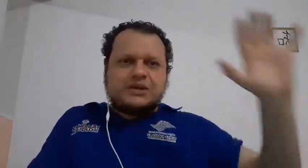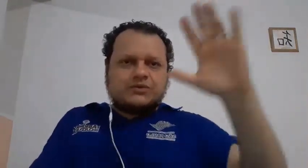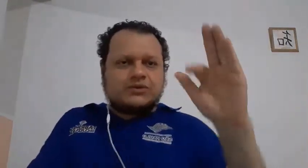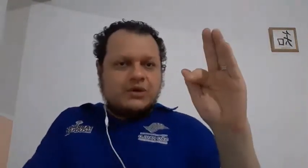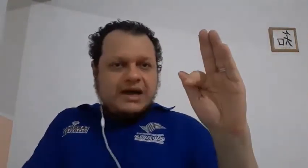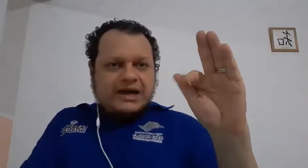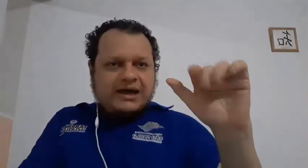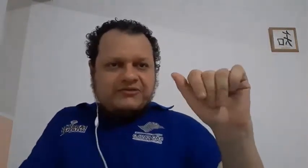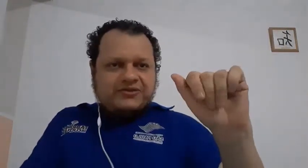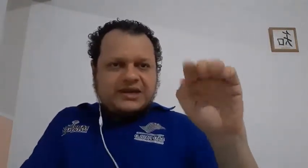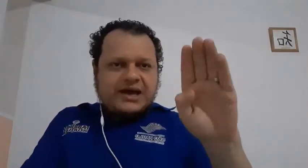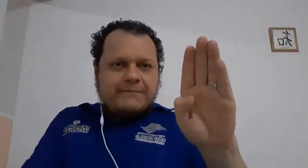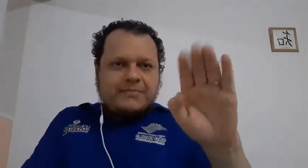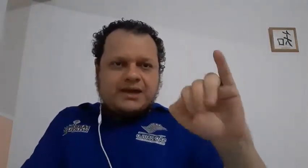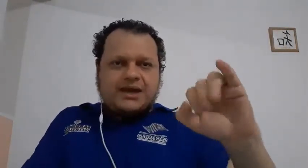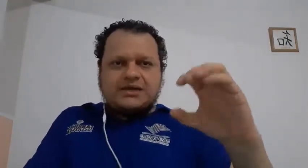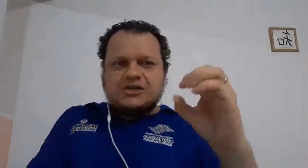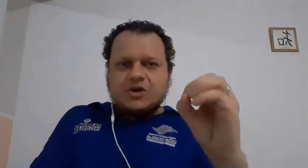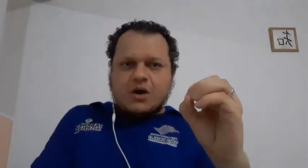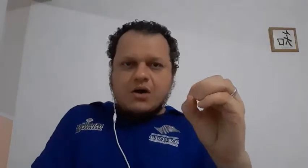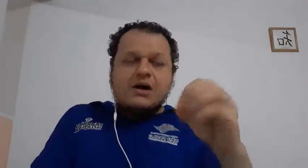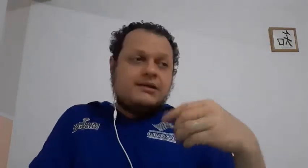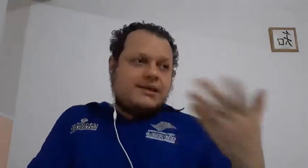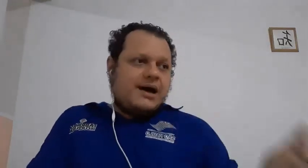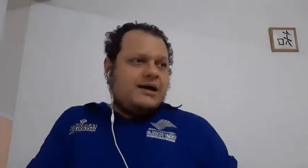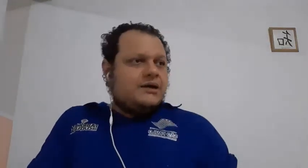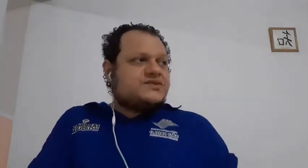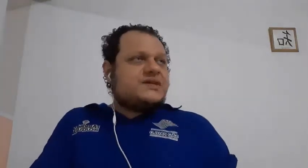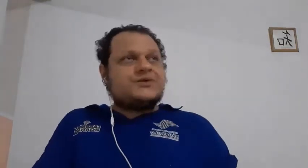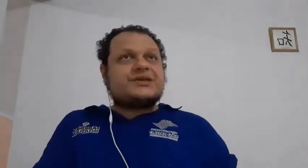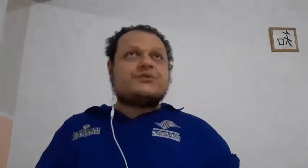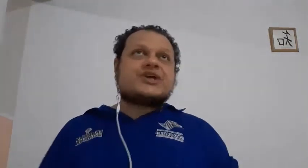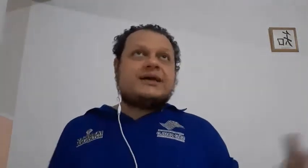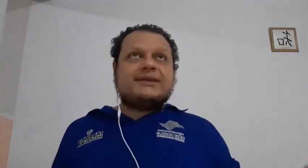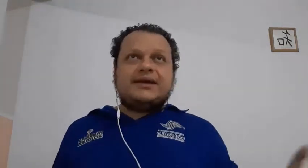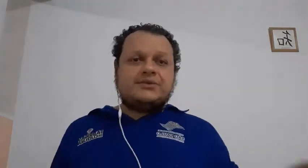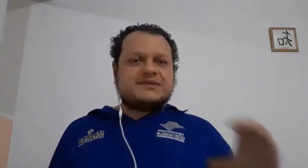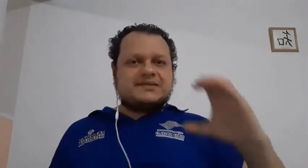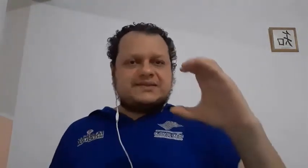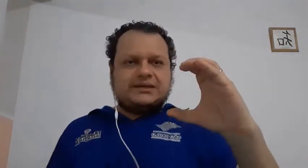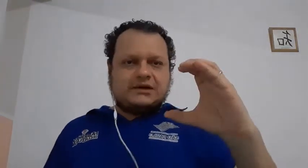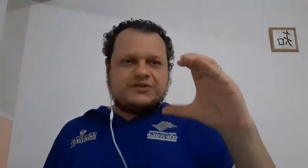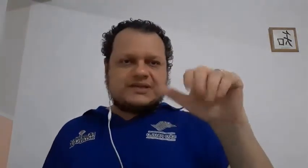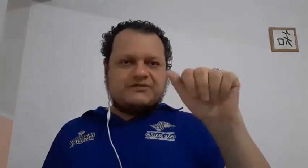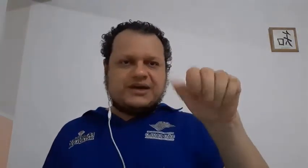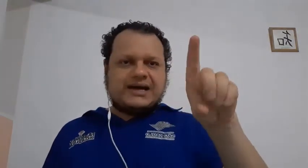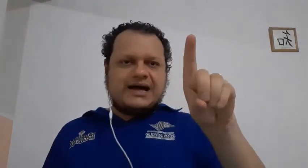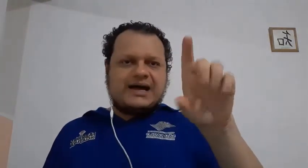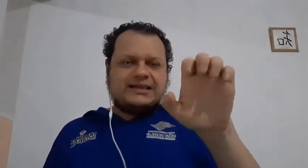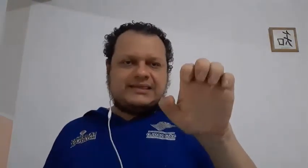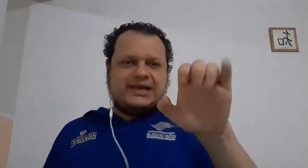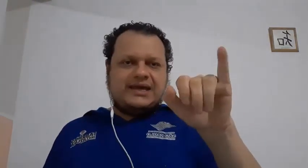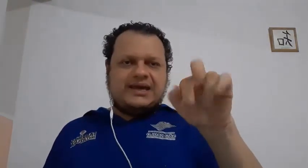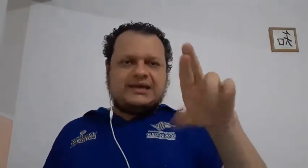neutro. F-A-B-I-O, tá? Não sei o sinal de cadeira, eu esqueci, então vou escrever